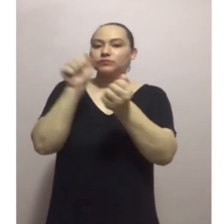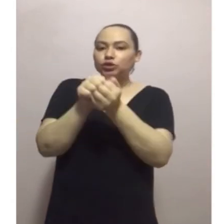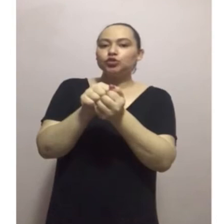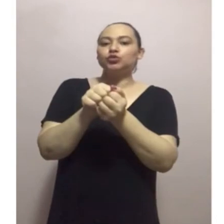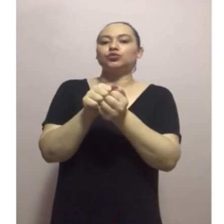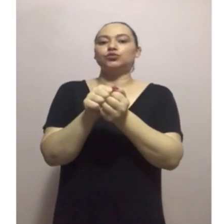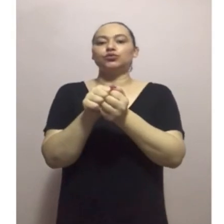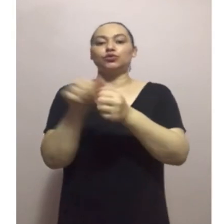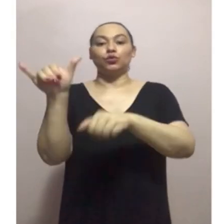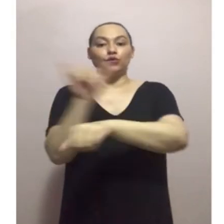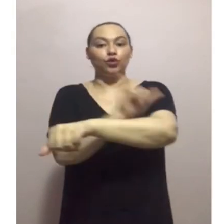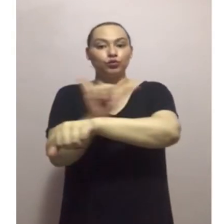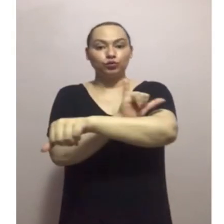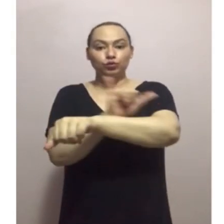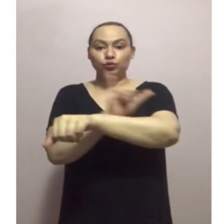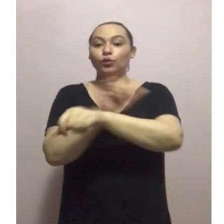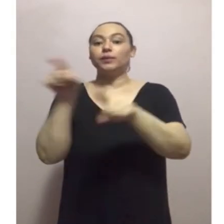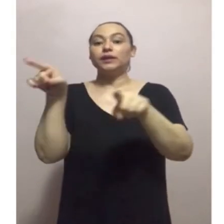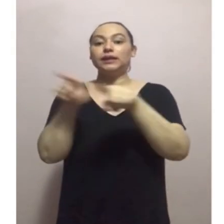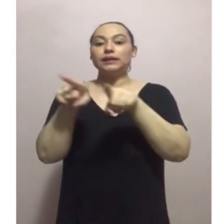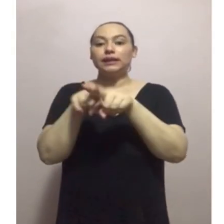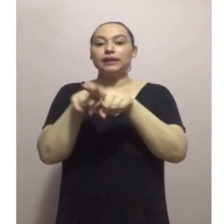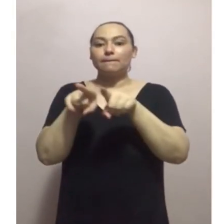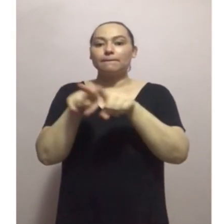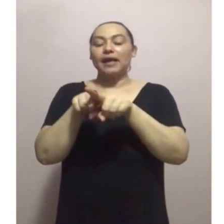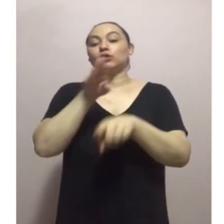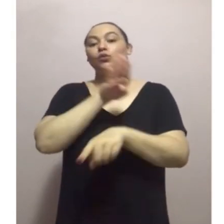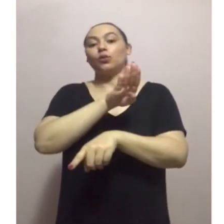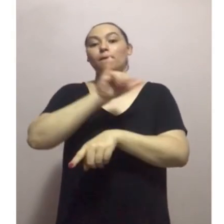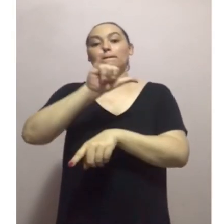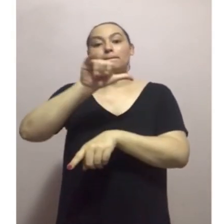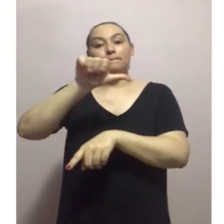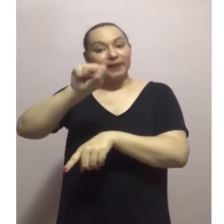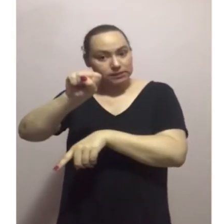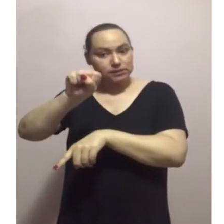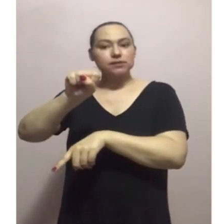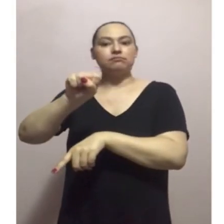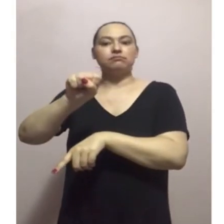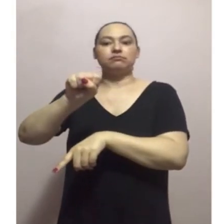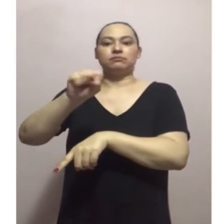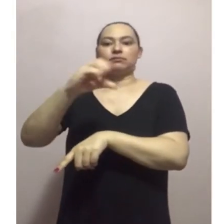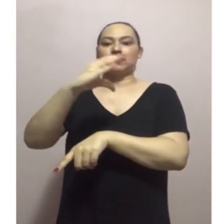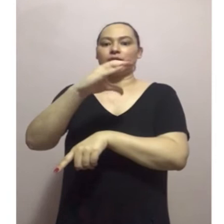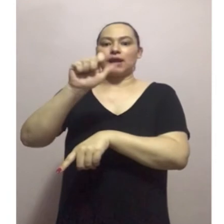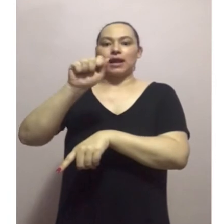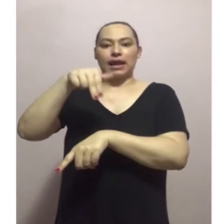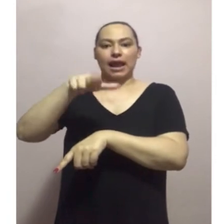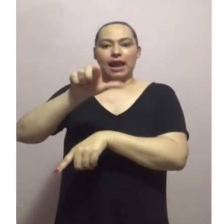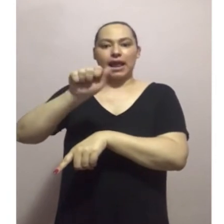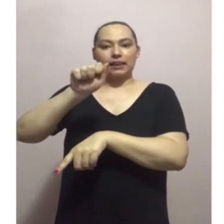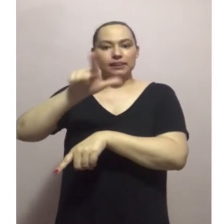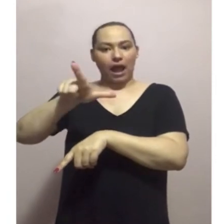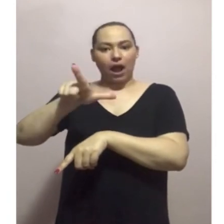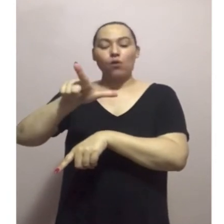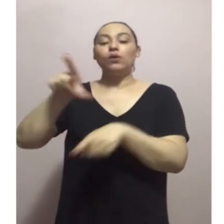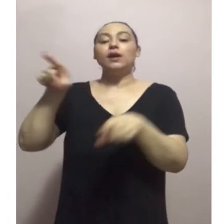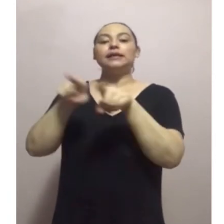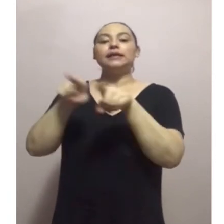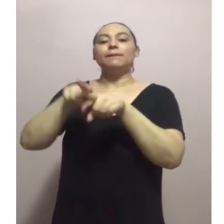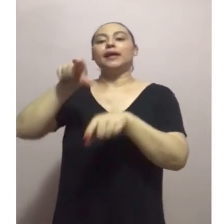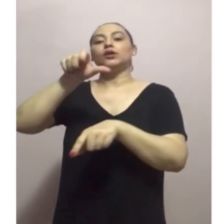na TV. Então, o Jacksons a gente fez junto com o Canal Bis e a Hora da Estrela a gente fez junto com o Arte